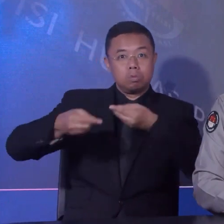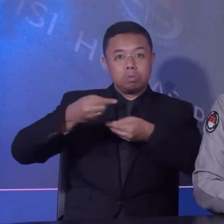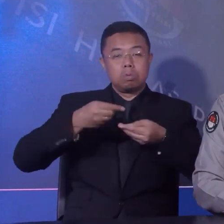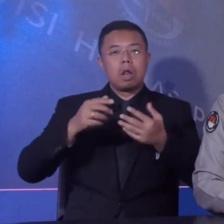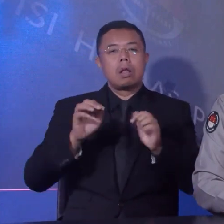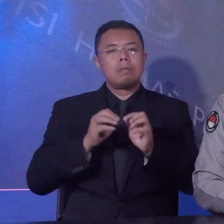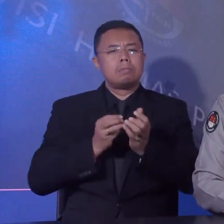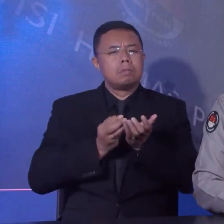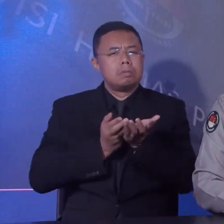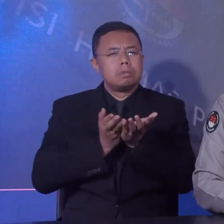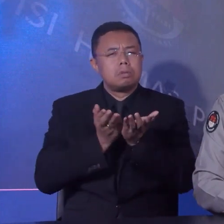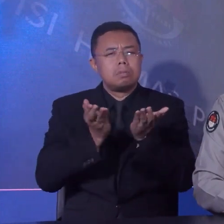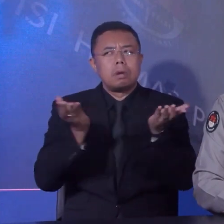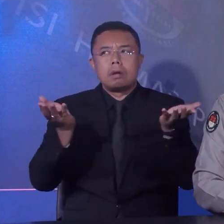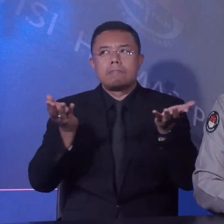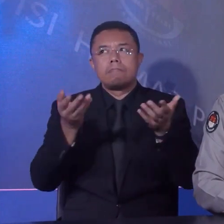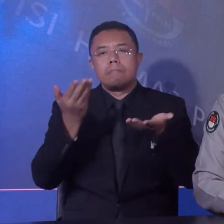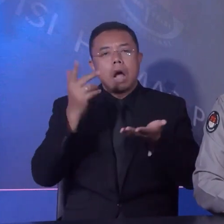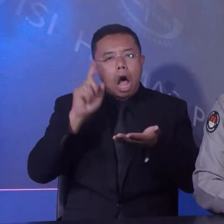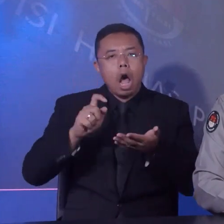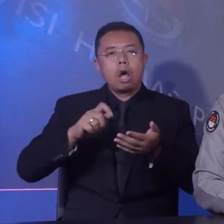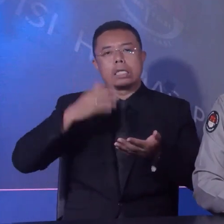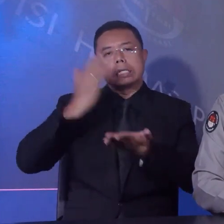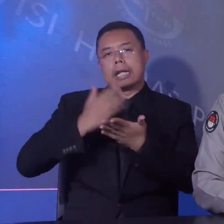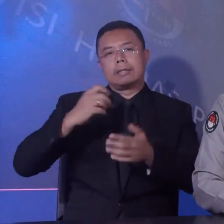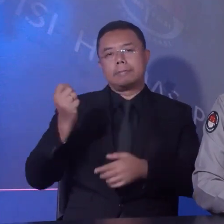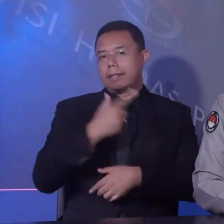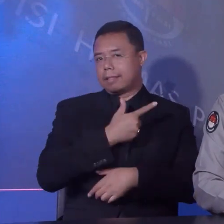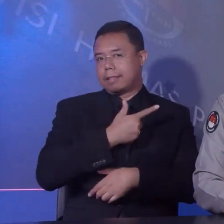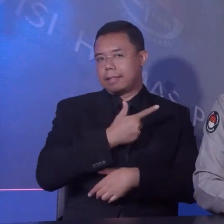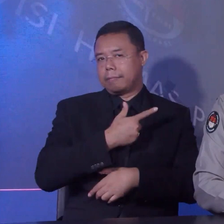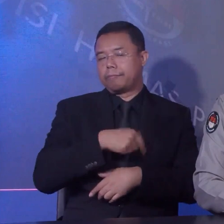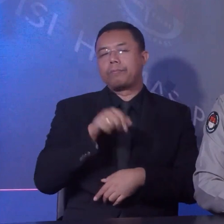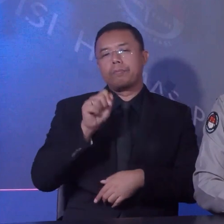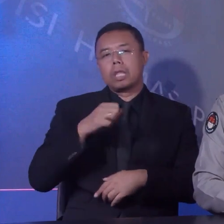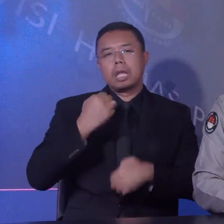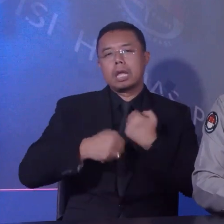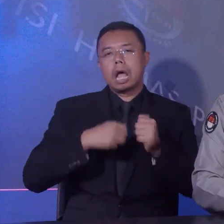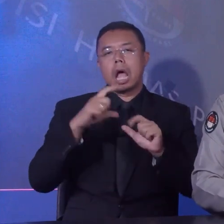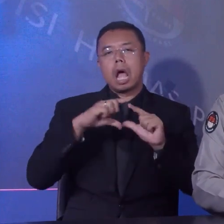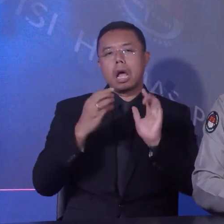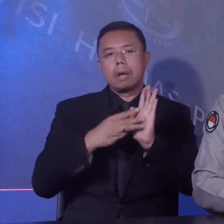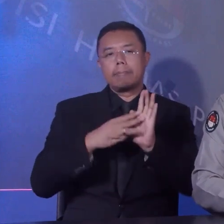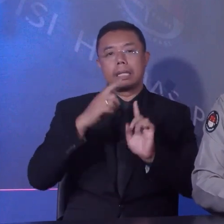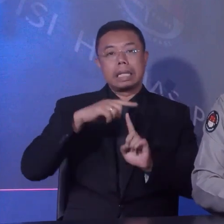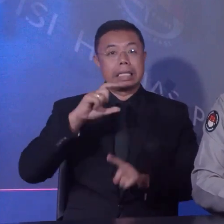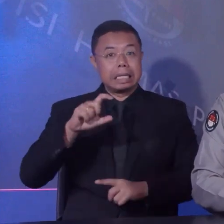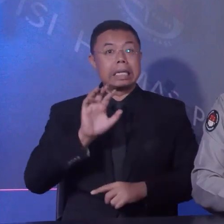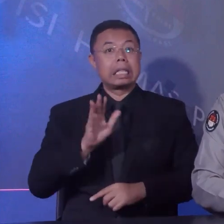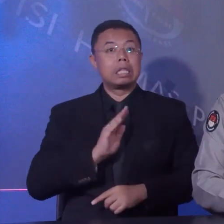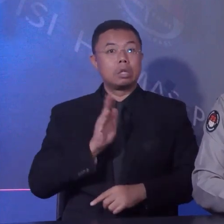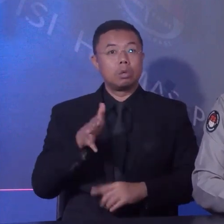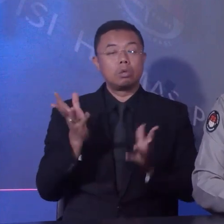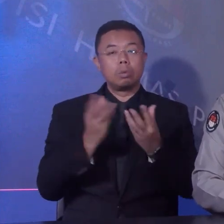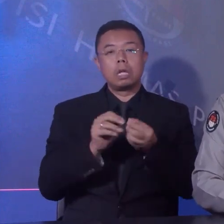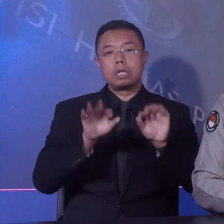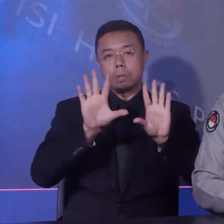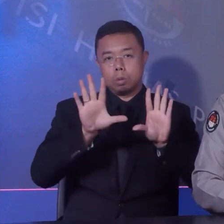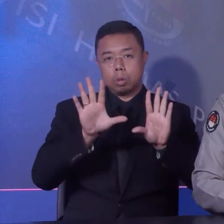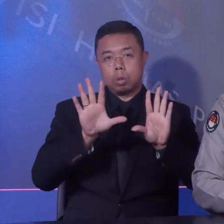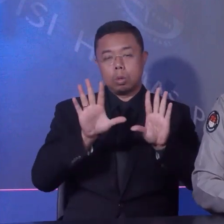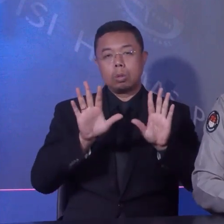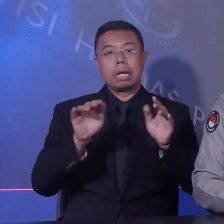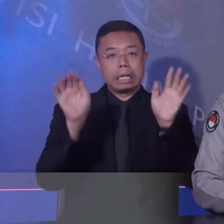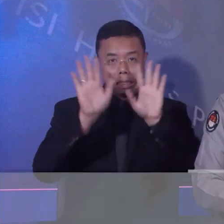memerlukan tindakan yang cepat adapun kegiatan amtc akan diikuti oleh 10 negara